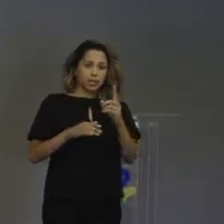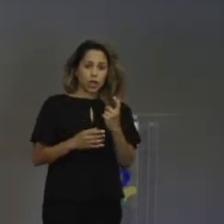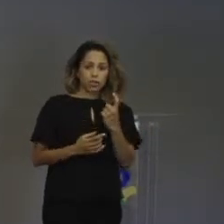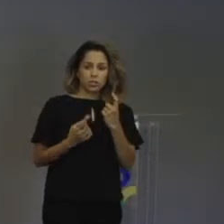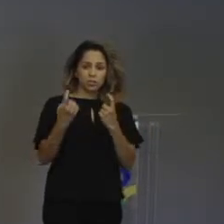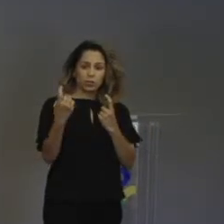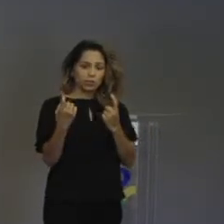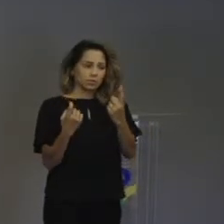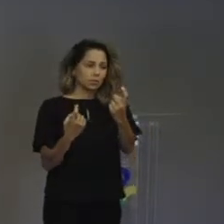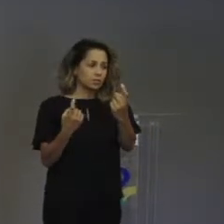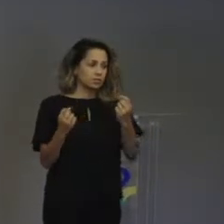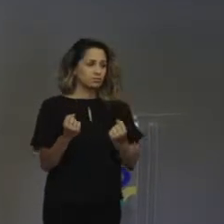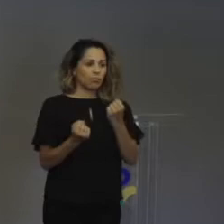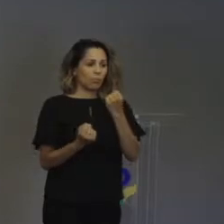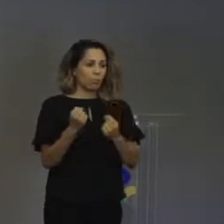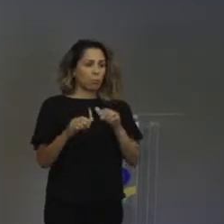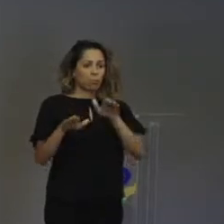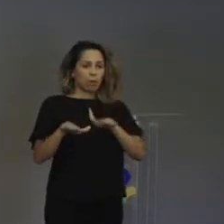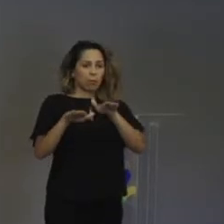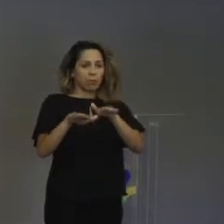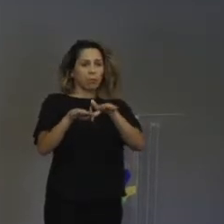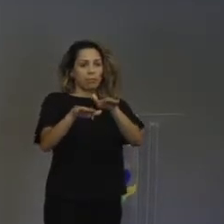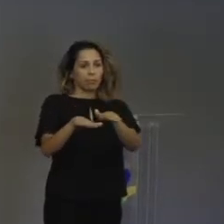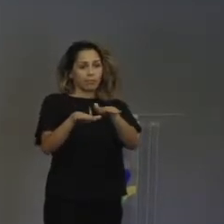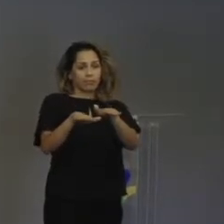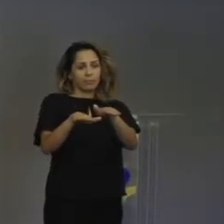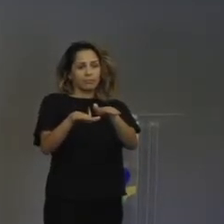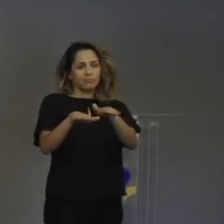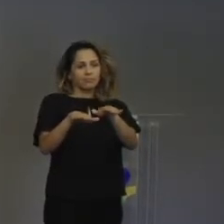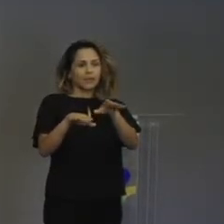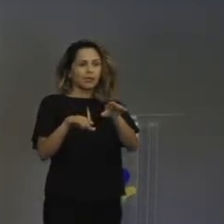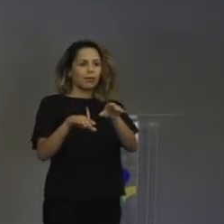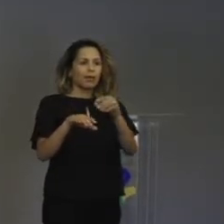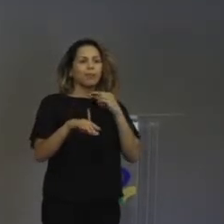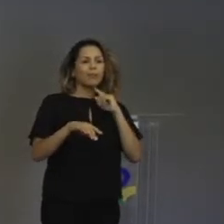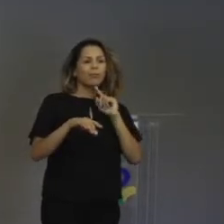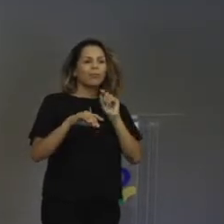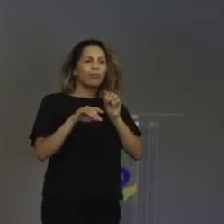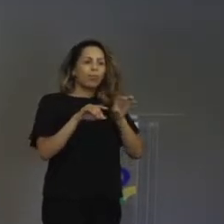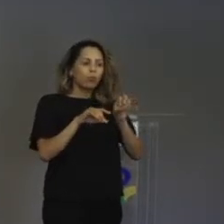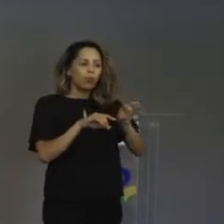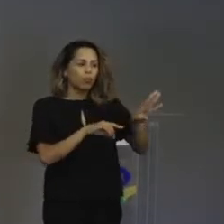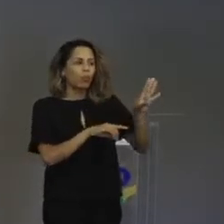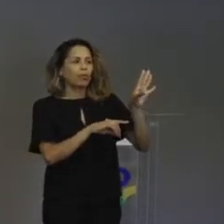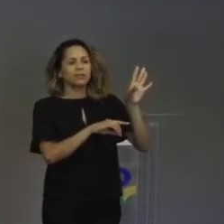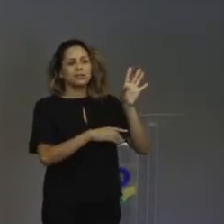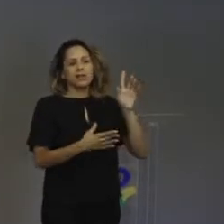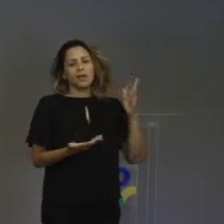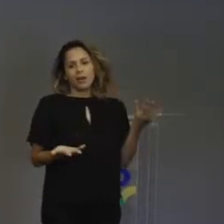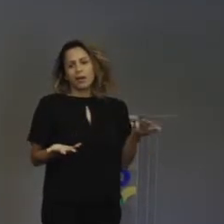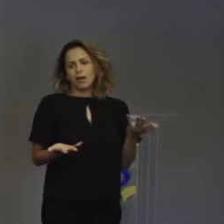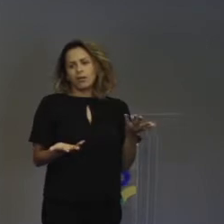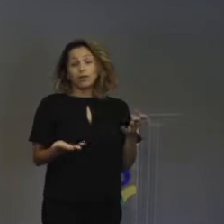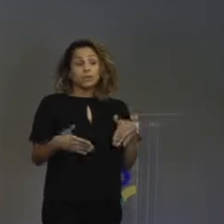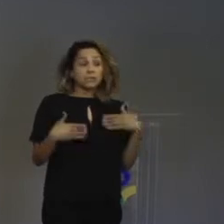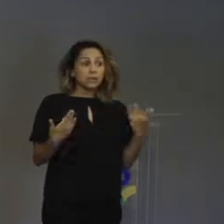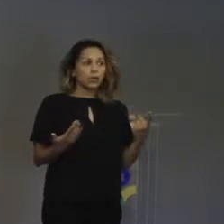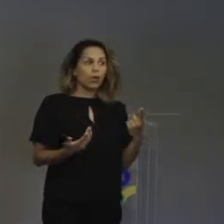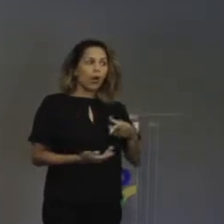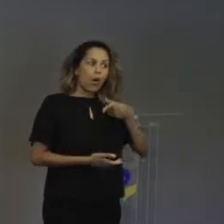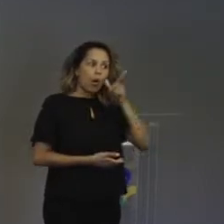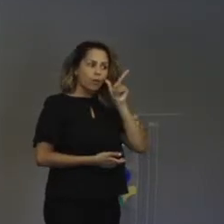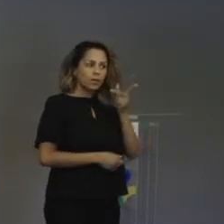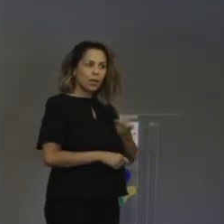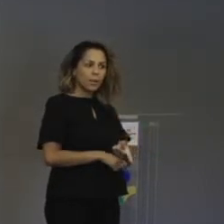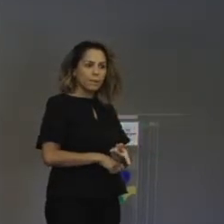sustentabilidade a quantidade de emissões que a gente tem com o carro. Todas são questões para se trabalhar. Eu acho que isso, aquela premiação ontem, foi uma